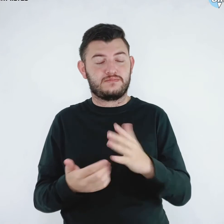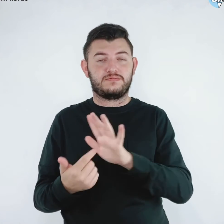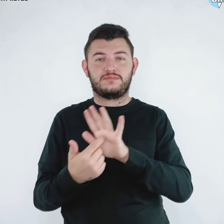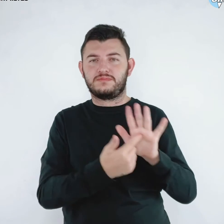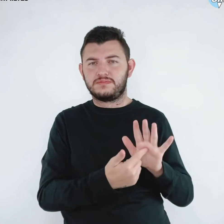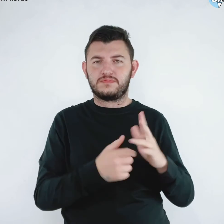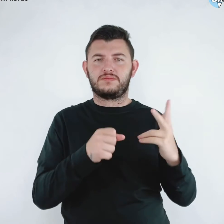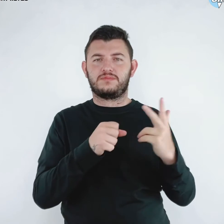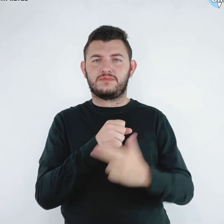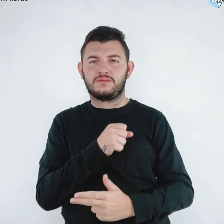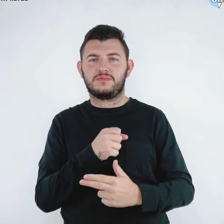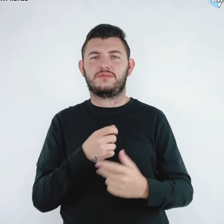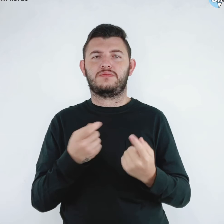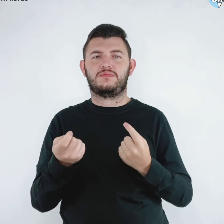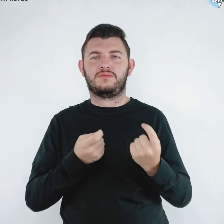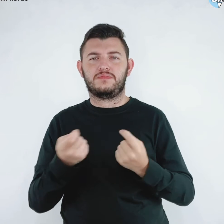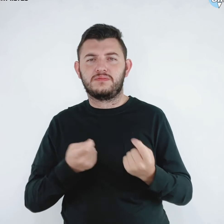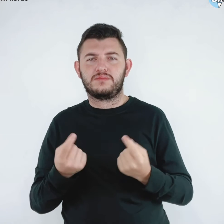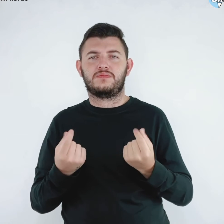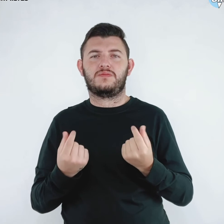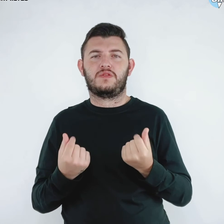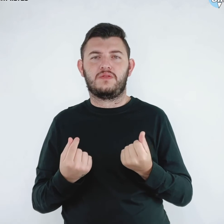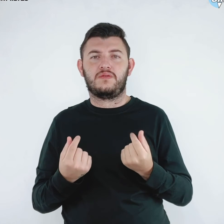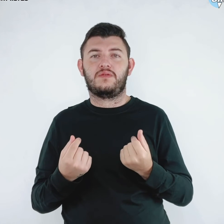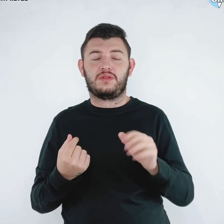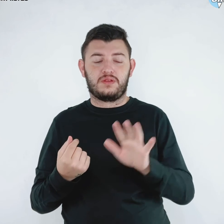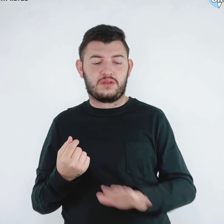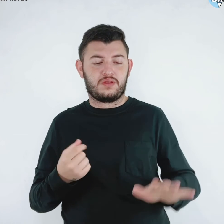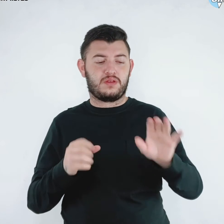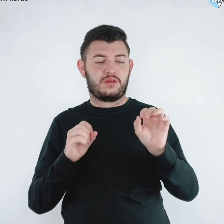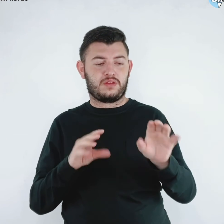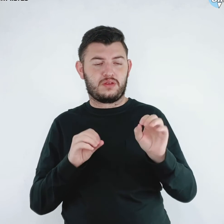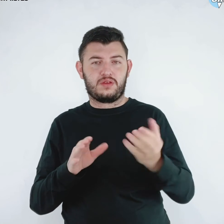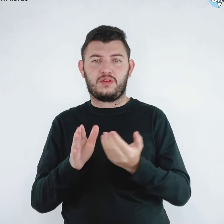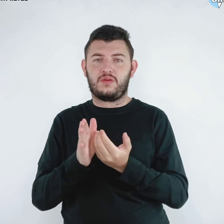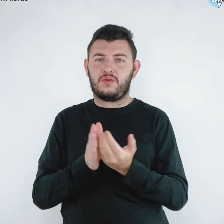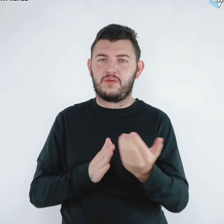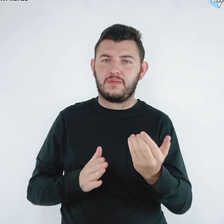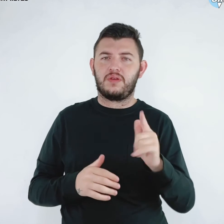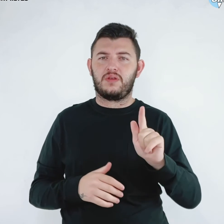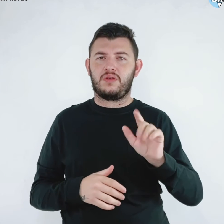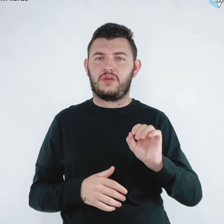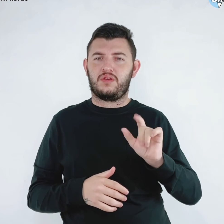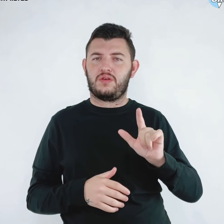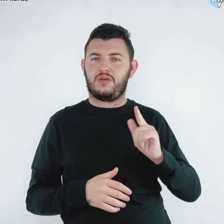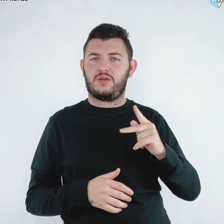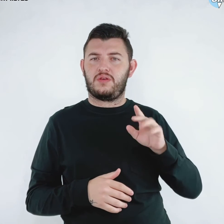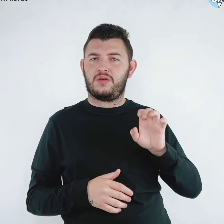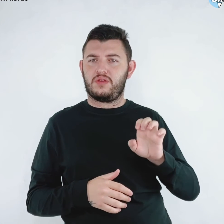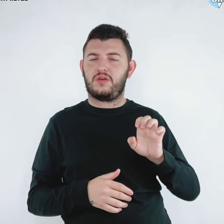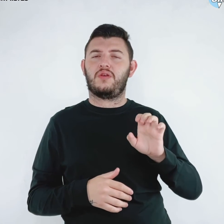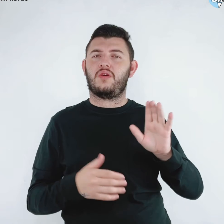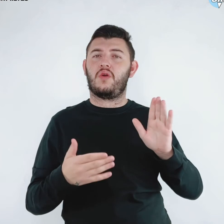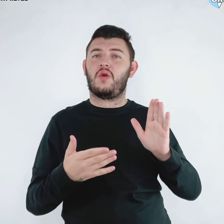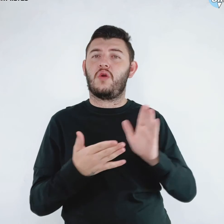trajetória de cortes e contingenciamentos na educação se inaugurou com o golpe contra